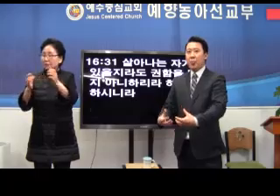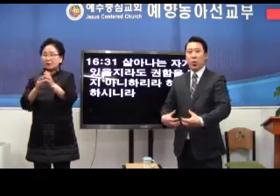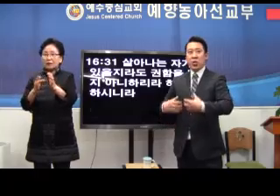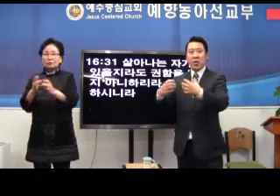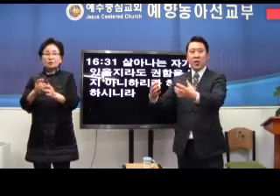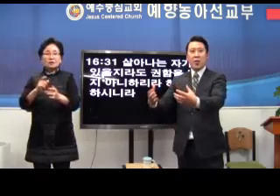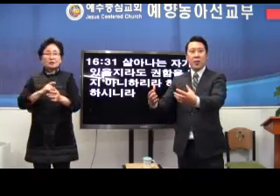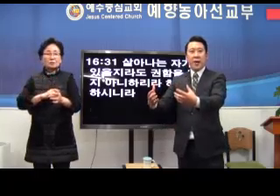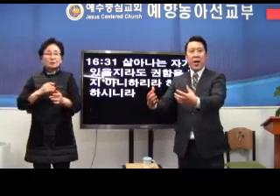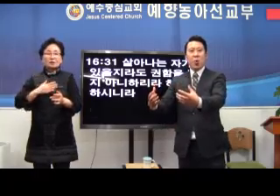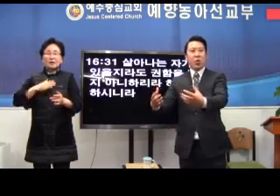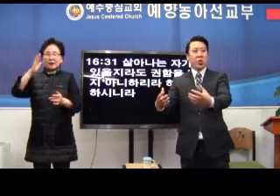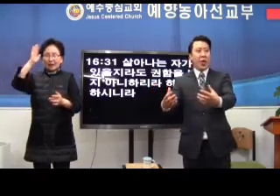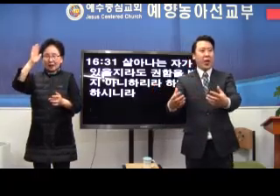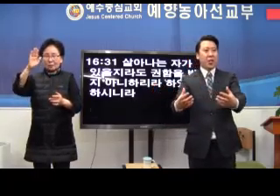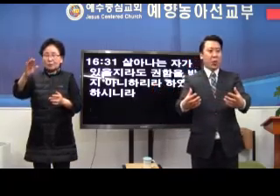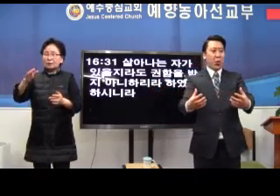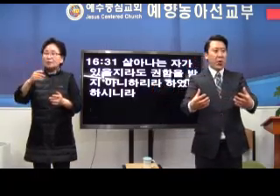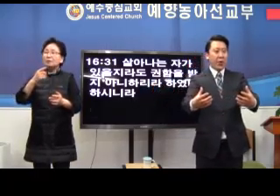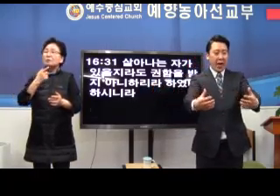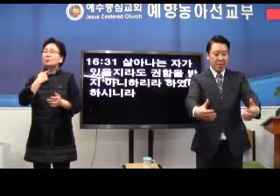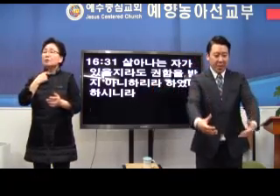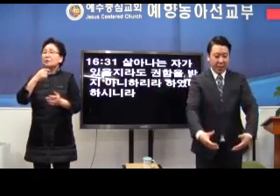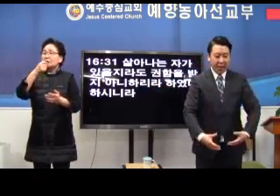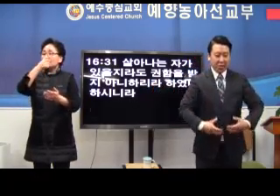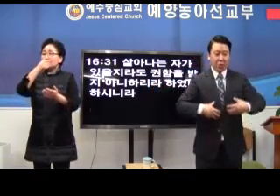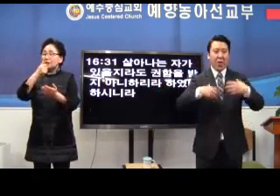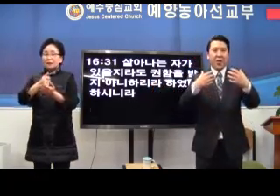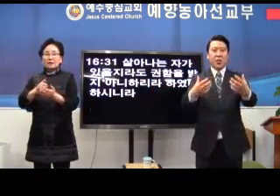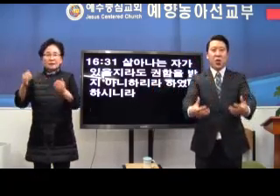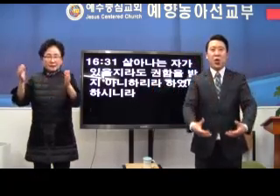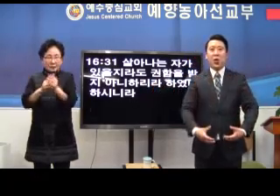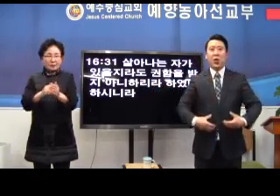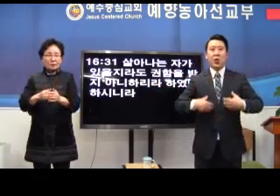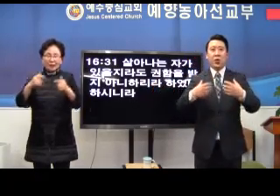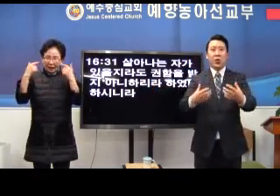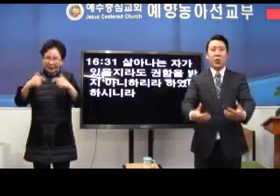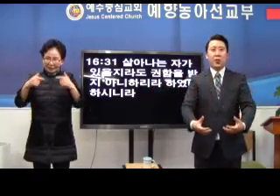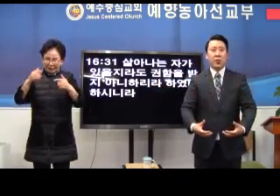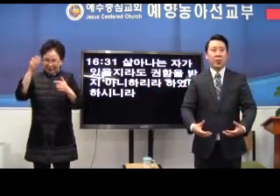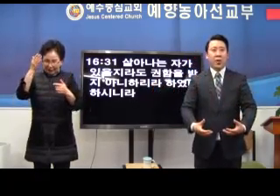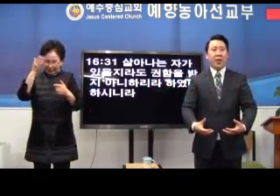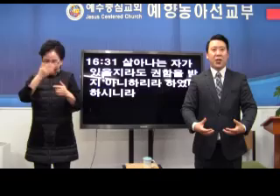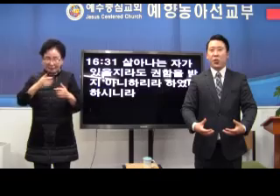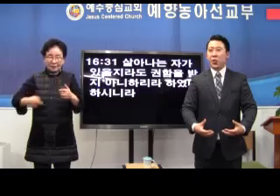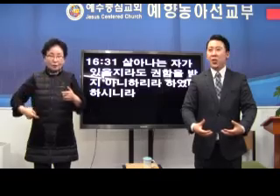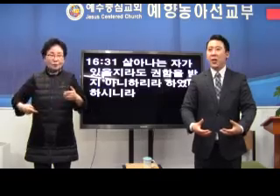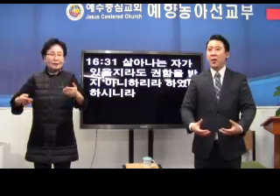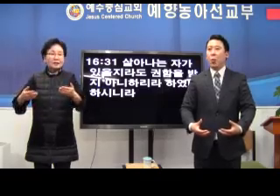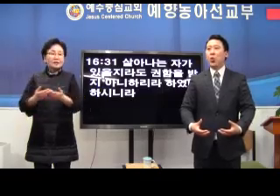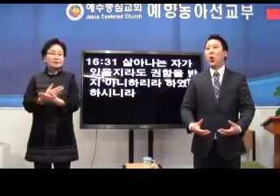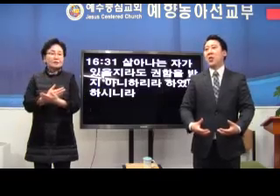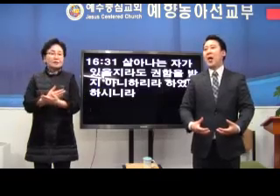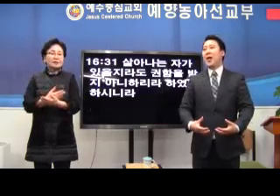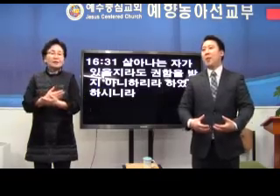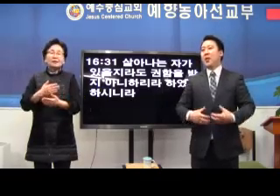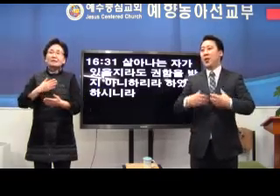앞으로 지을 내가 모르는 죄까지도 날마다 깨끗이 회개해서 나의 나된 것은 모든 것이 하나님의